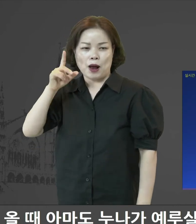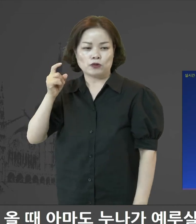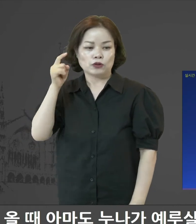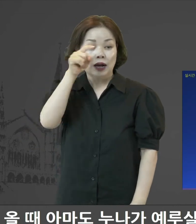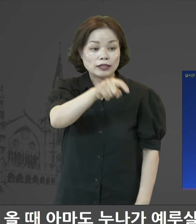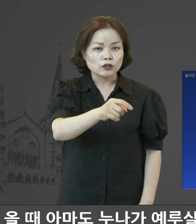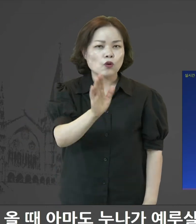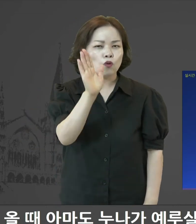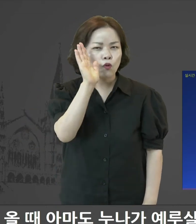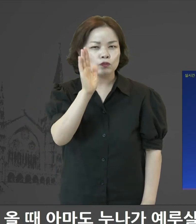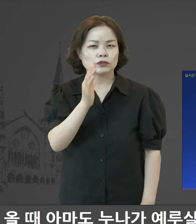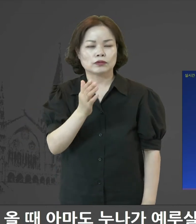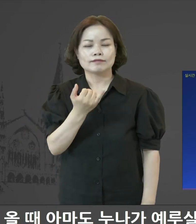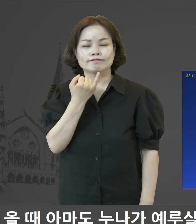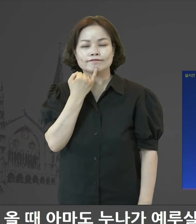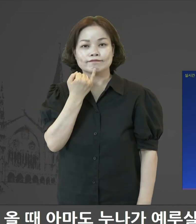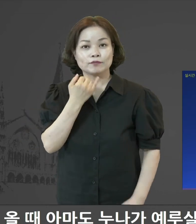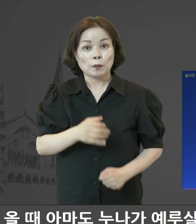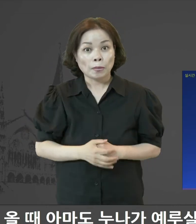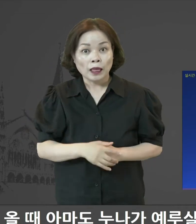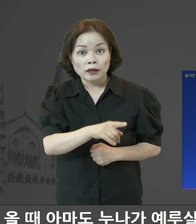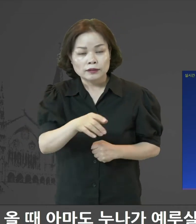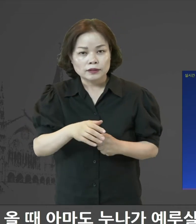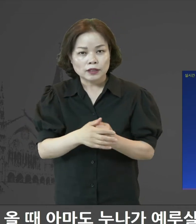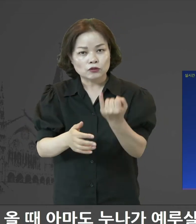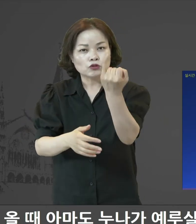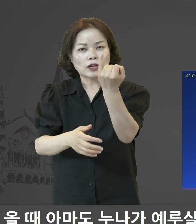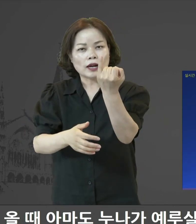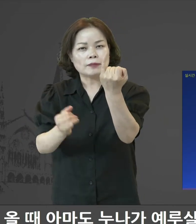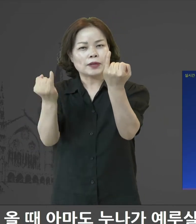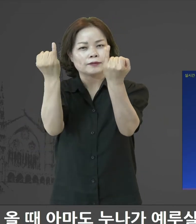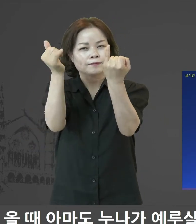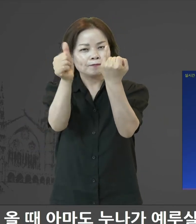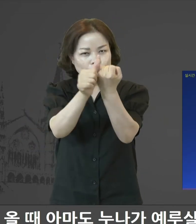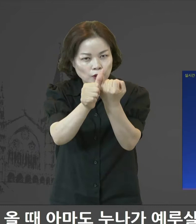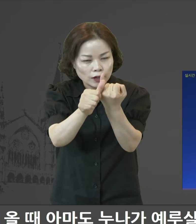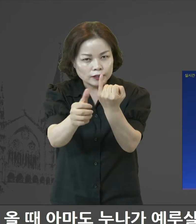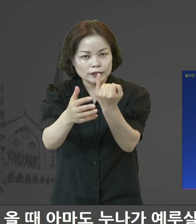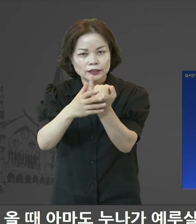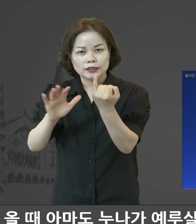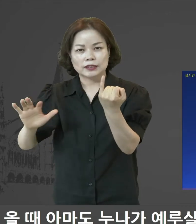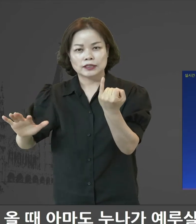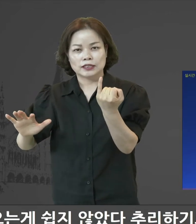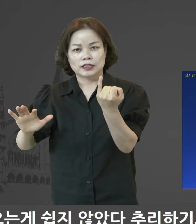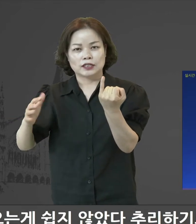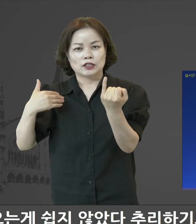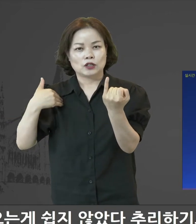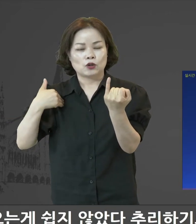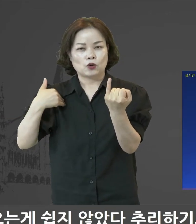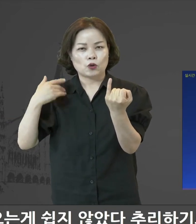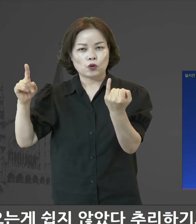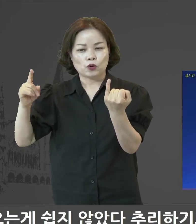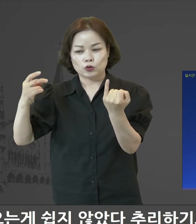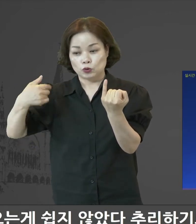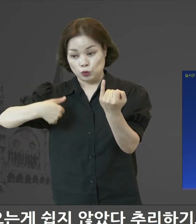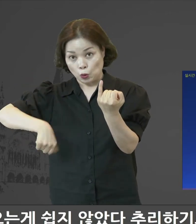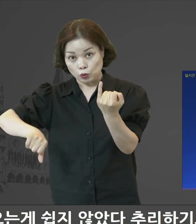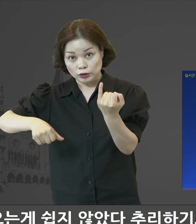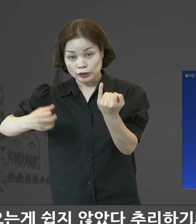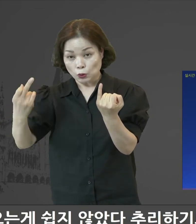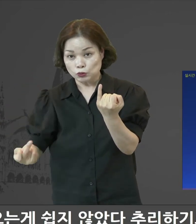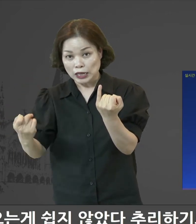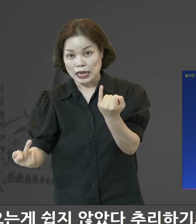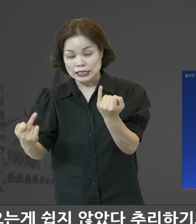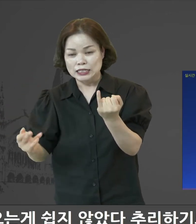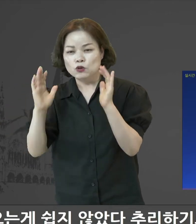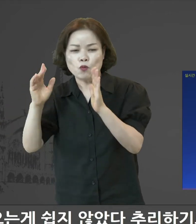다수설입니다. 그러니까 누나가 먼저 예루살렘에 시집가서 자리 잡고 있으니까 남동생이 유학 오기 편했을 것이다, 이렇게 이제 생각을 해보는